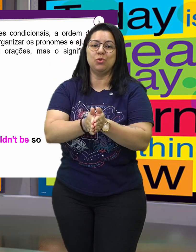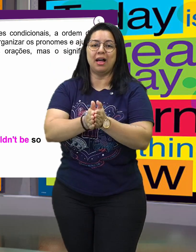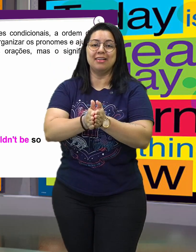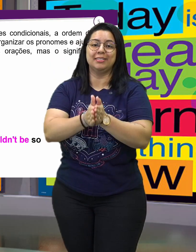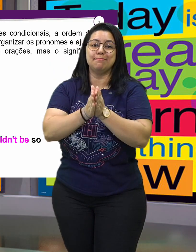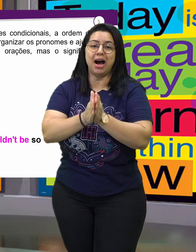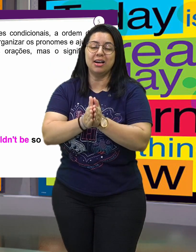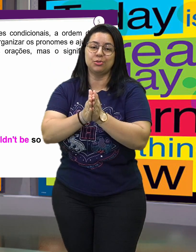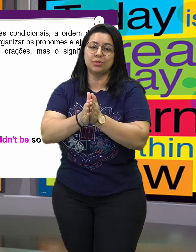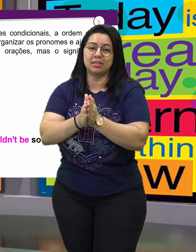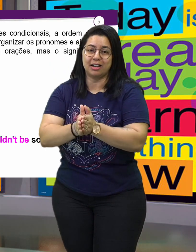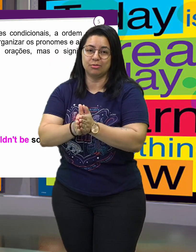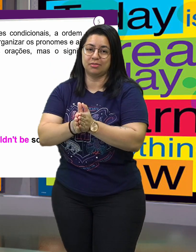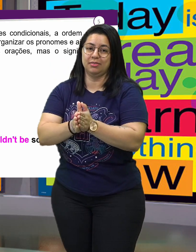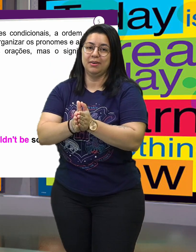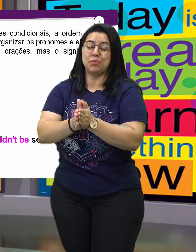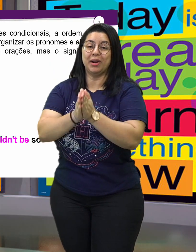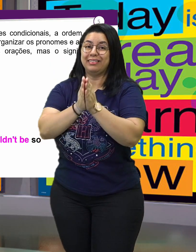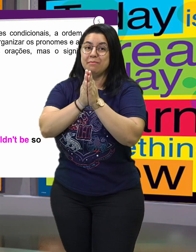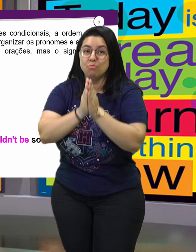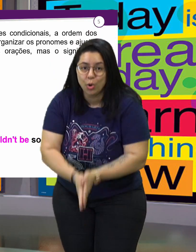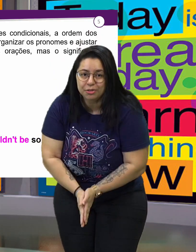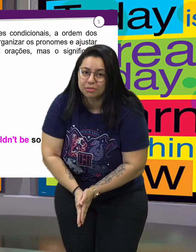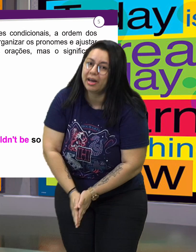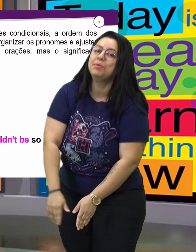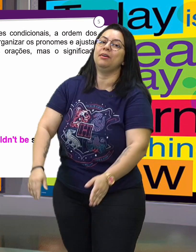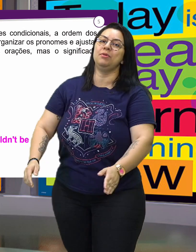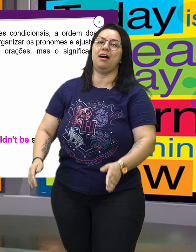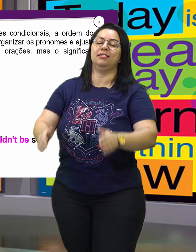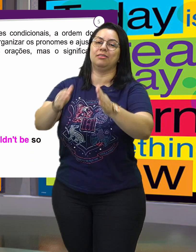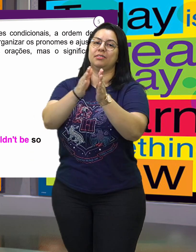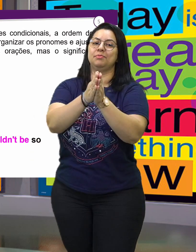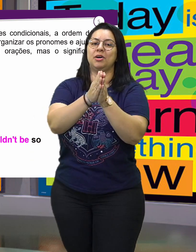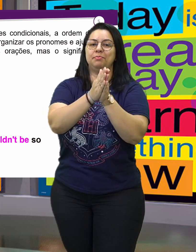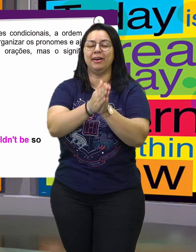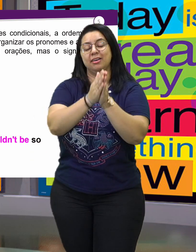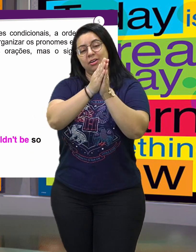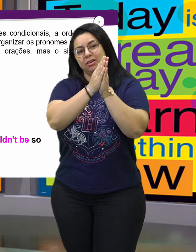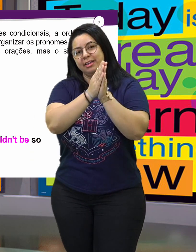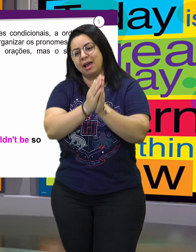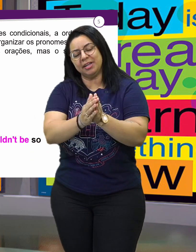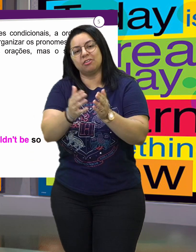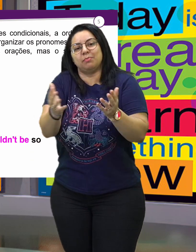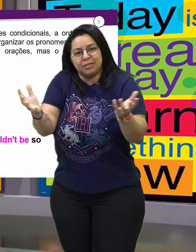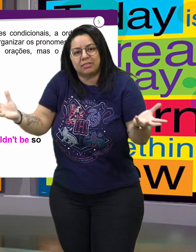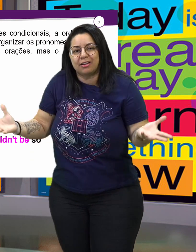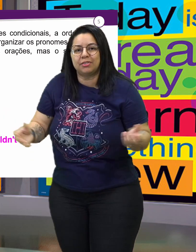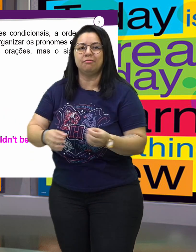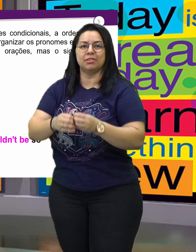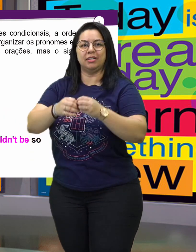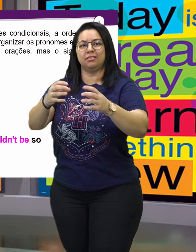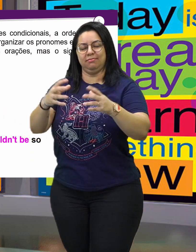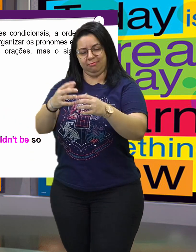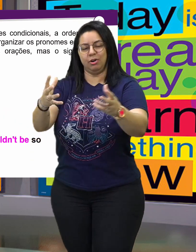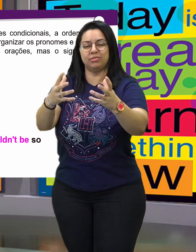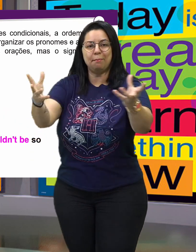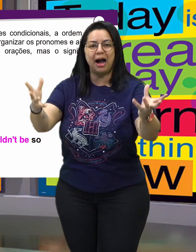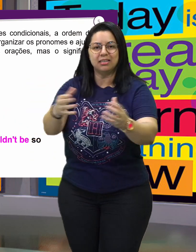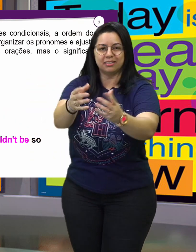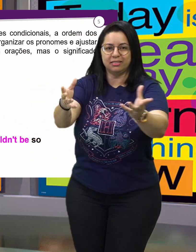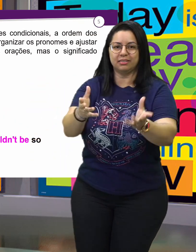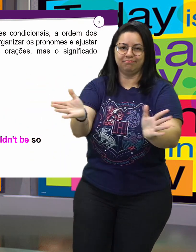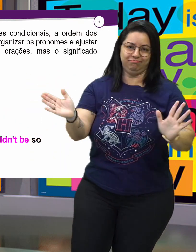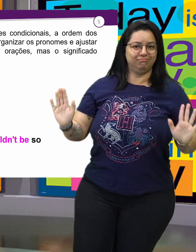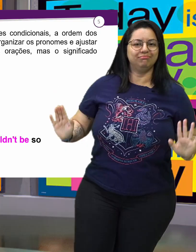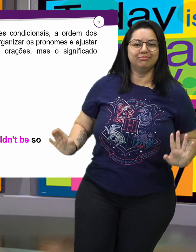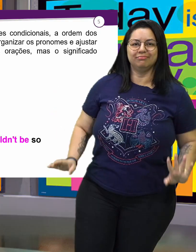verbos irregulares mais usados. Porque tem muito verbo irregular, então vocês podem pegar e aprender os mais usados, que vocês vão usar